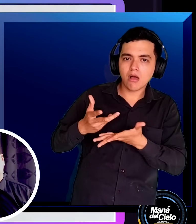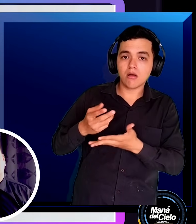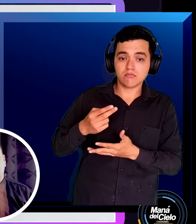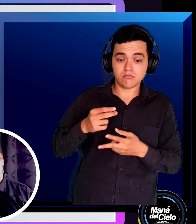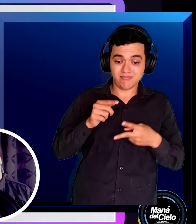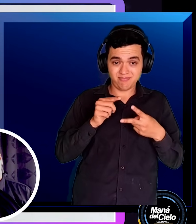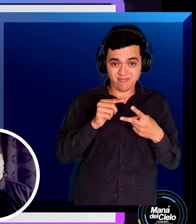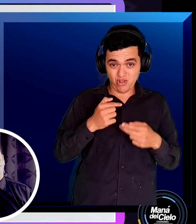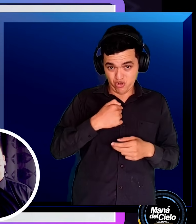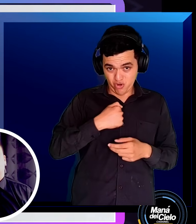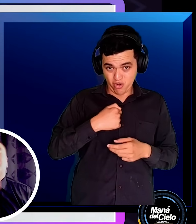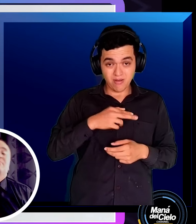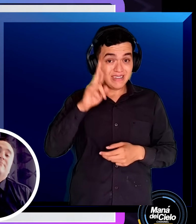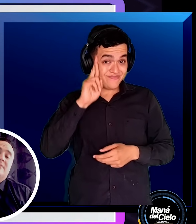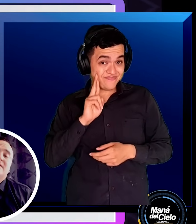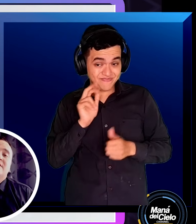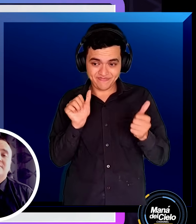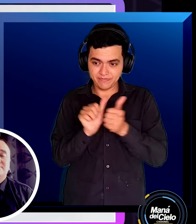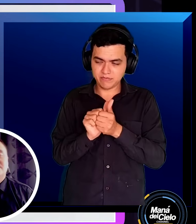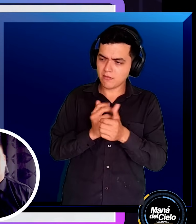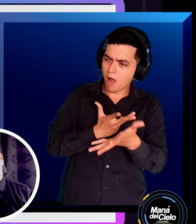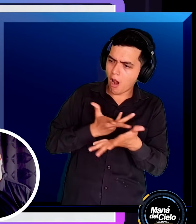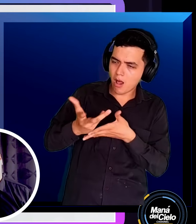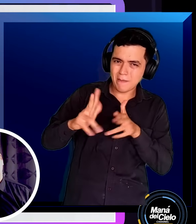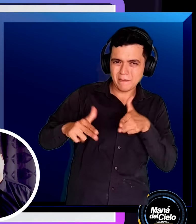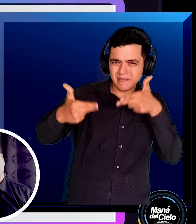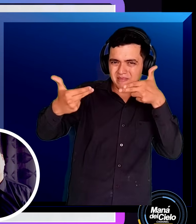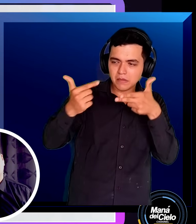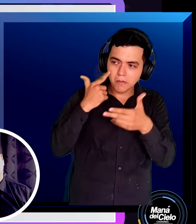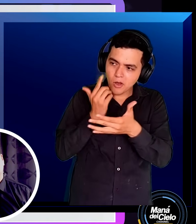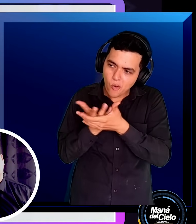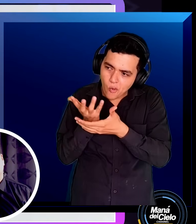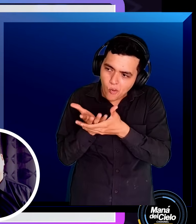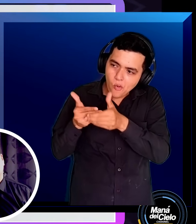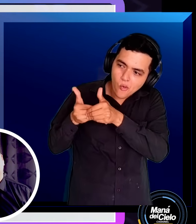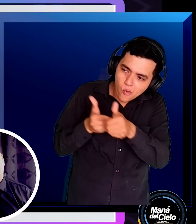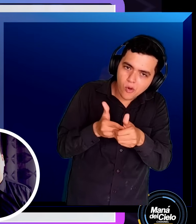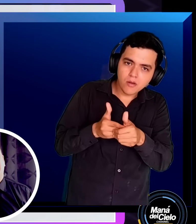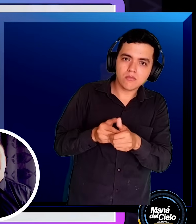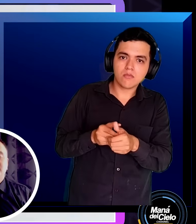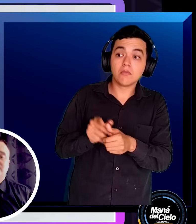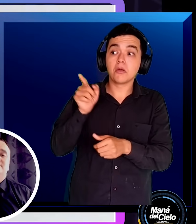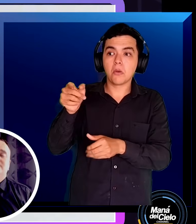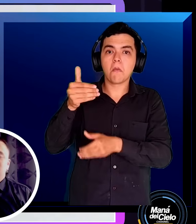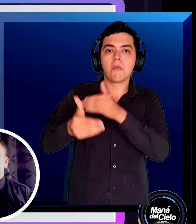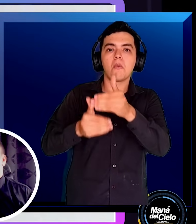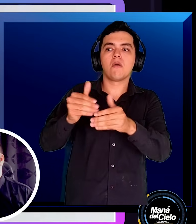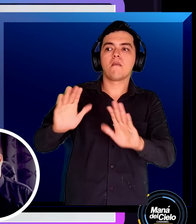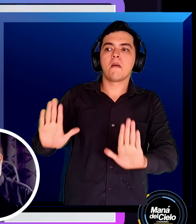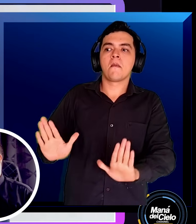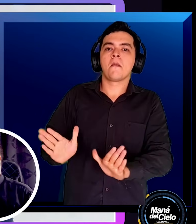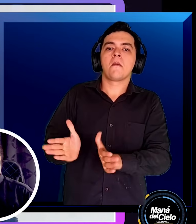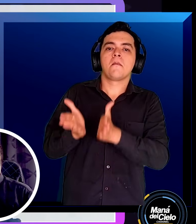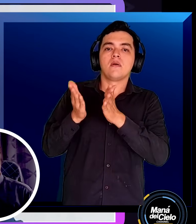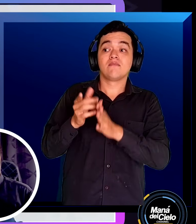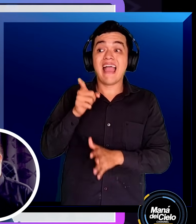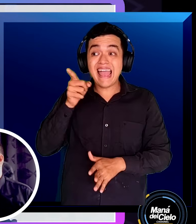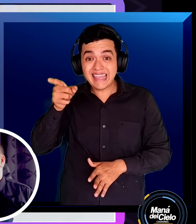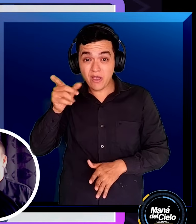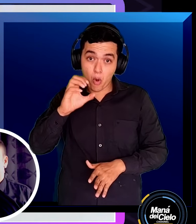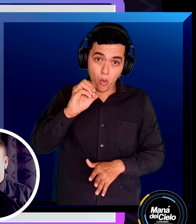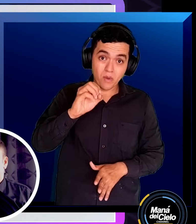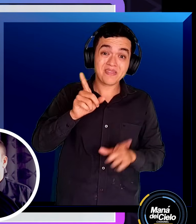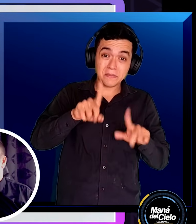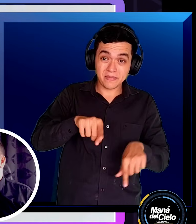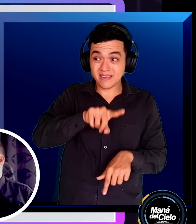en una convención, en la última convención que estuvimos, creo hace un año, cuando llegaron un grupo de españolas ahí a la